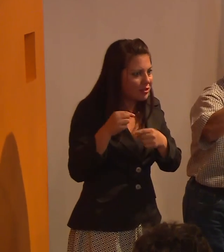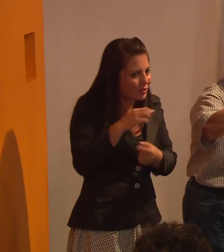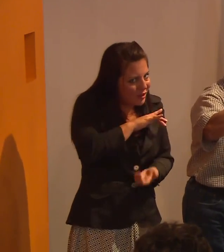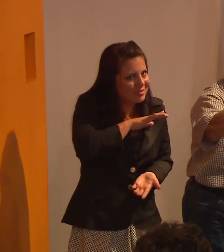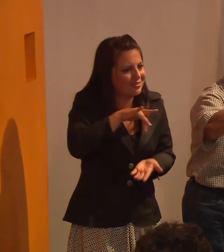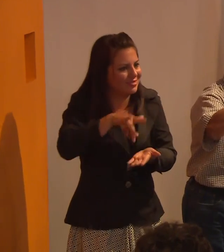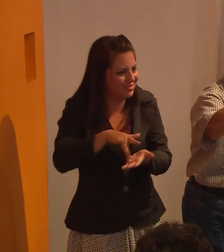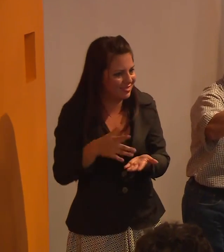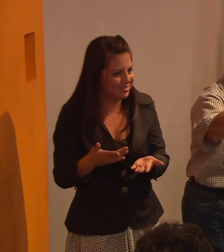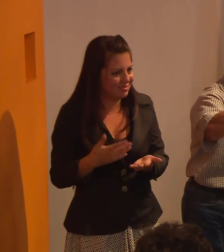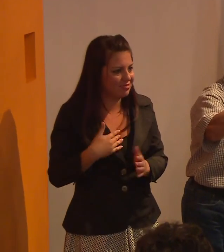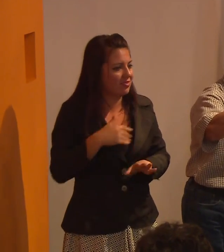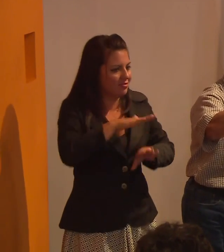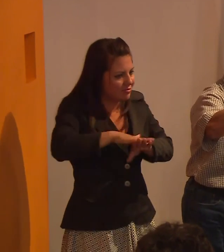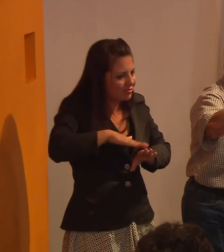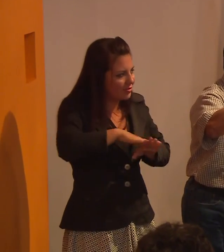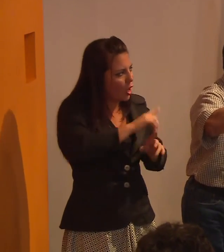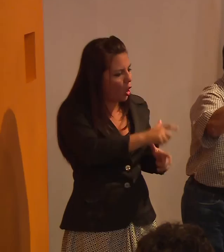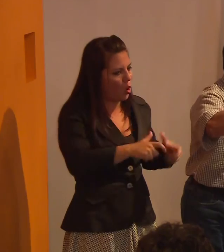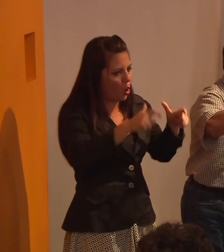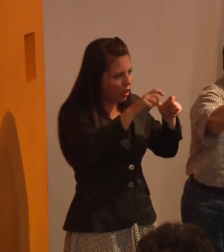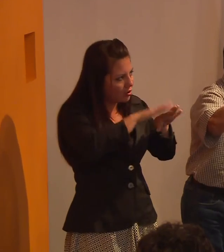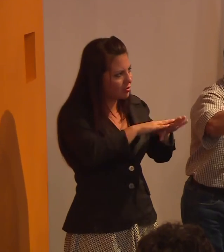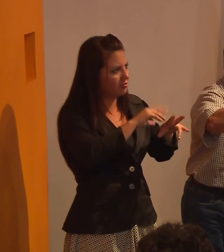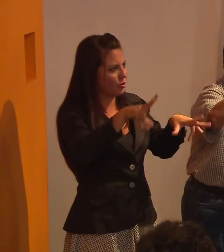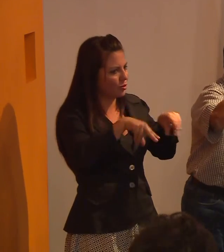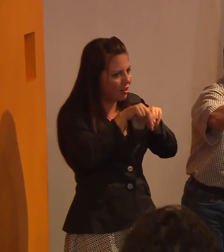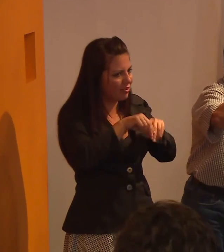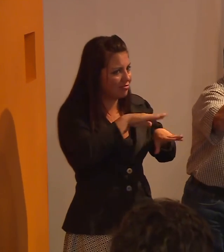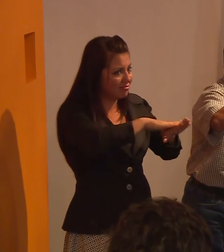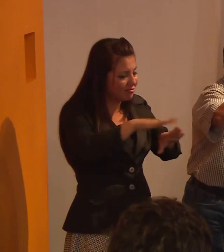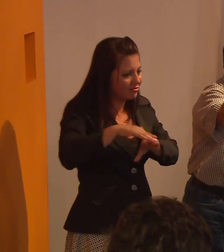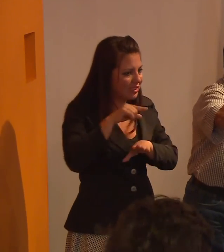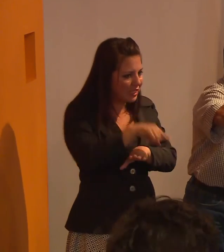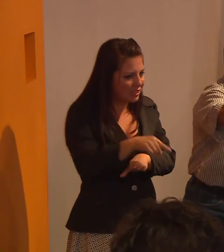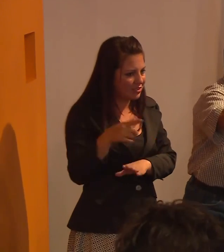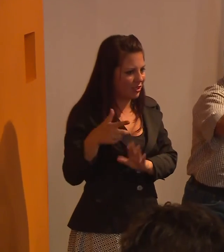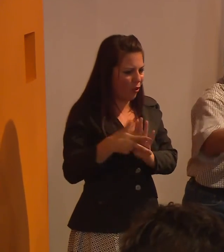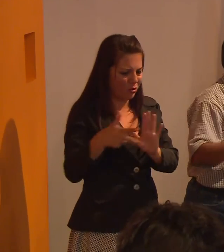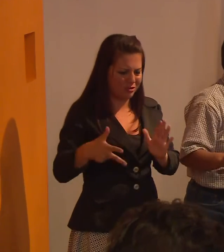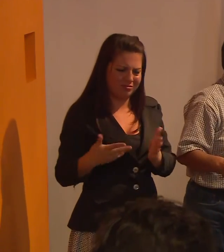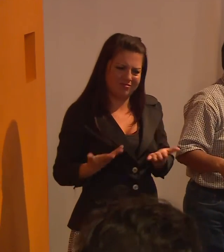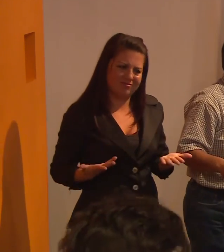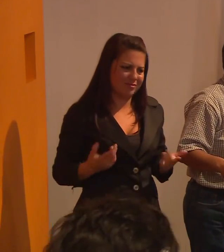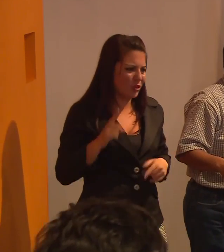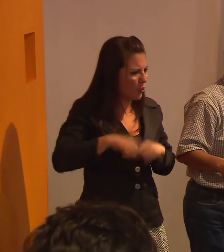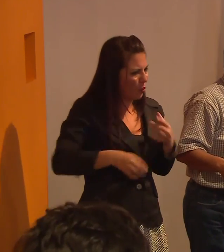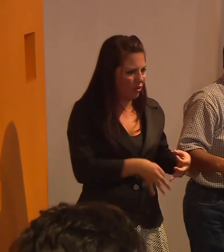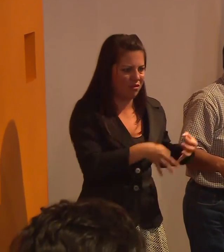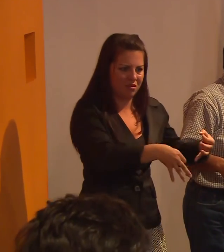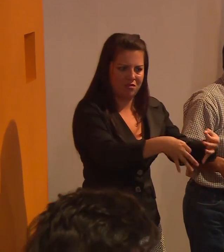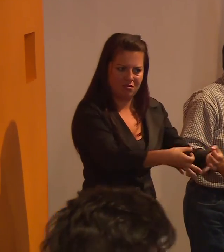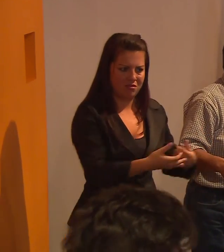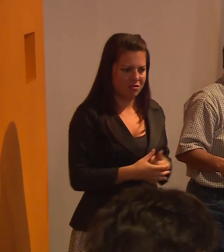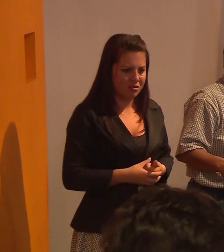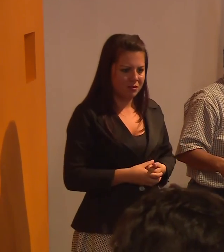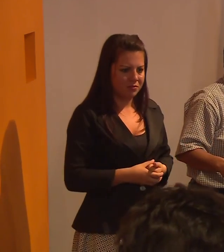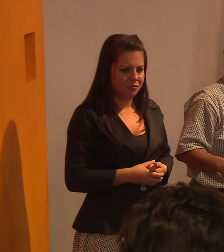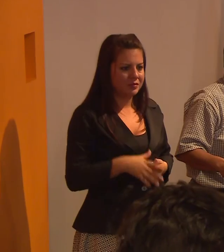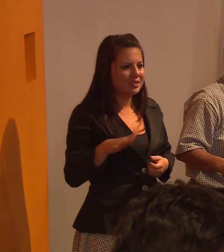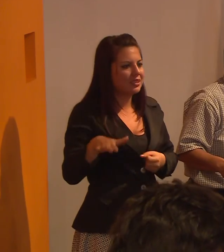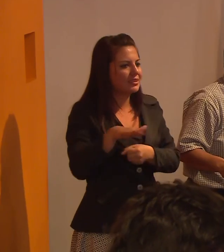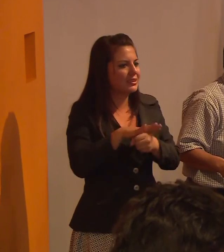estar diciéndole al Congreso y a la sociedad que ese régimen inconstitucional no se debe prolongar. De ese Sistema Nacional